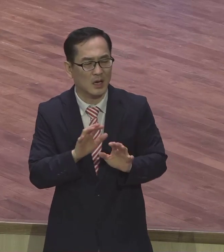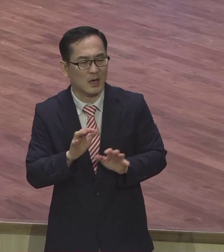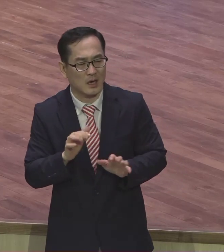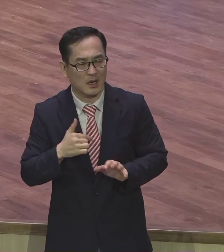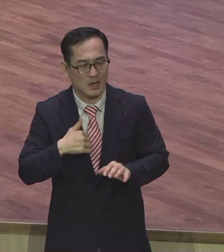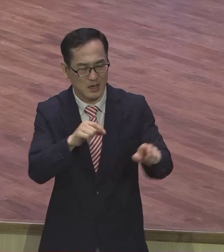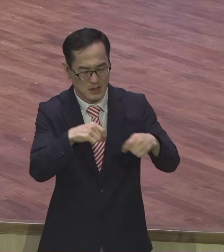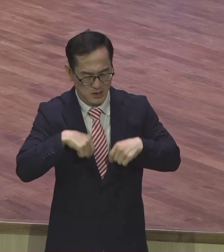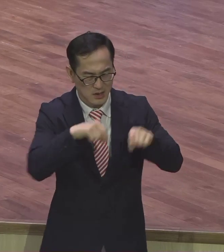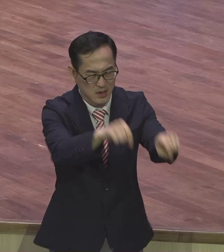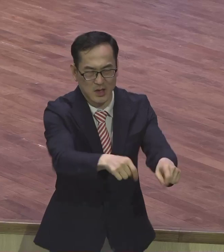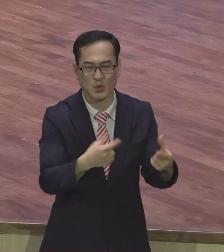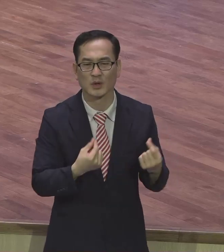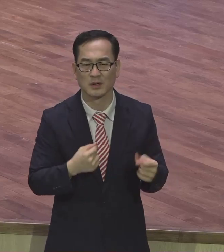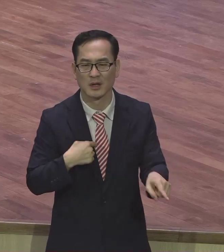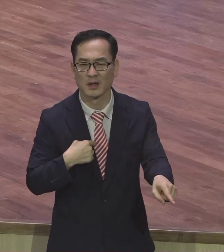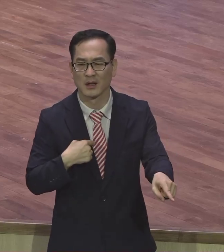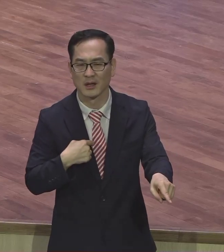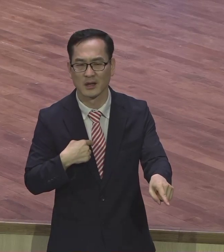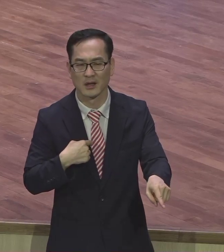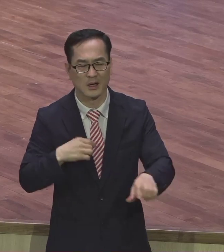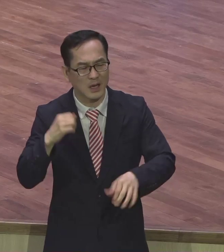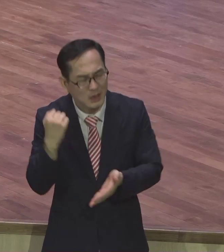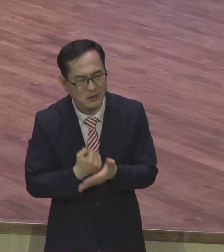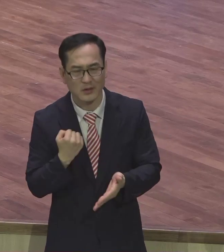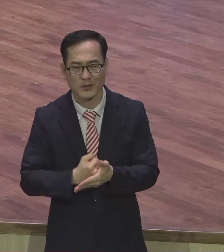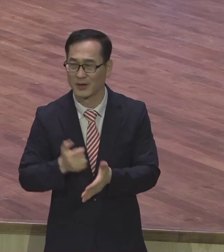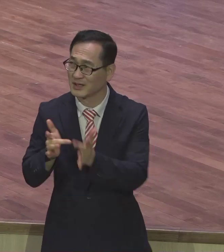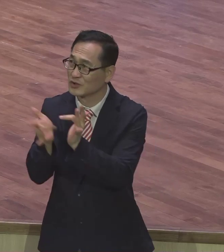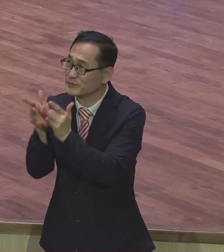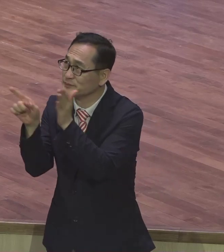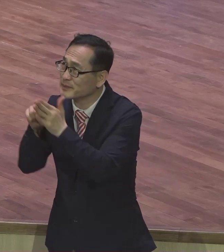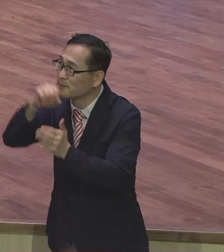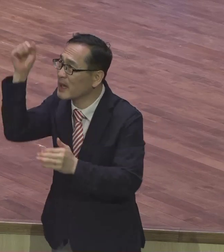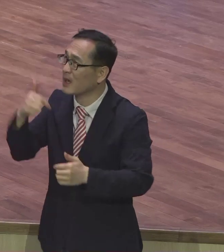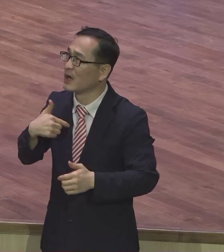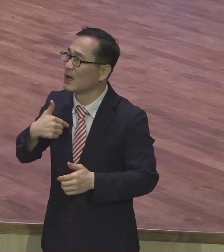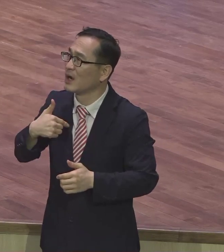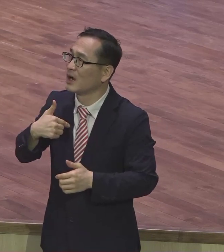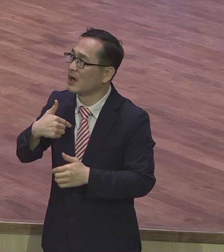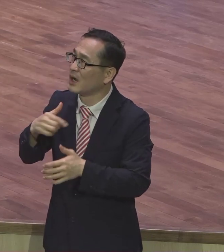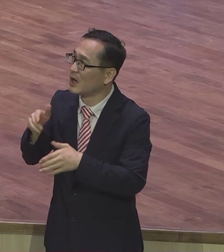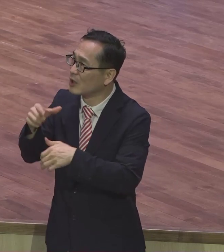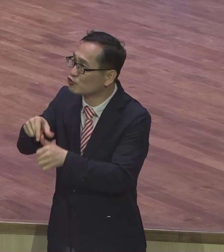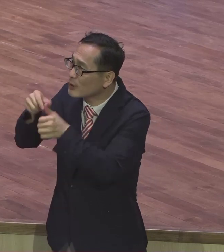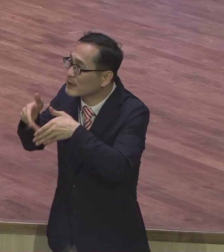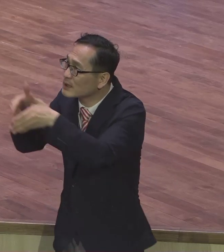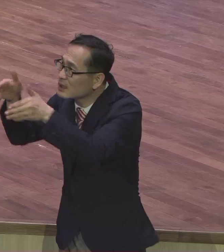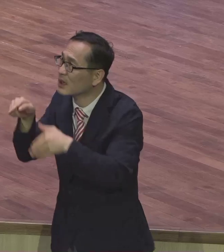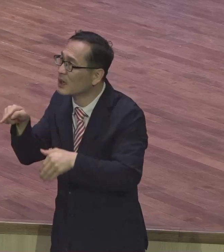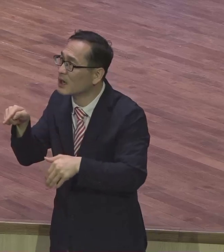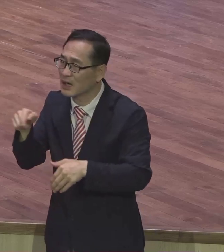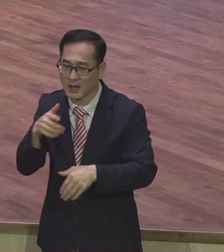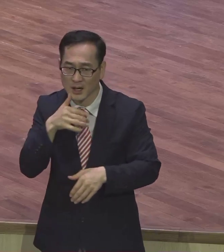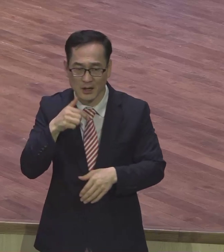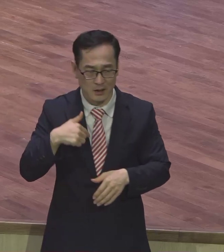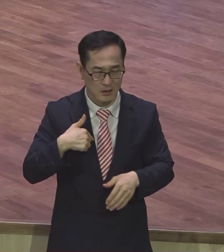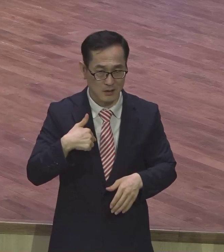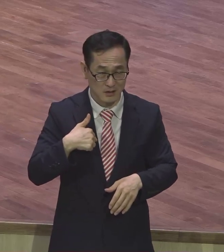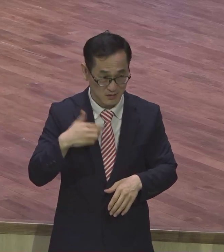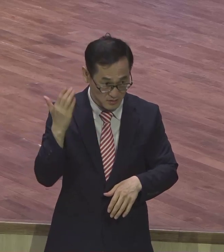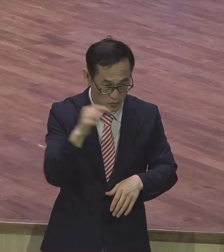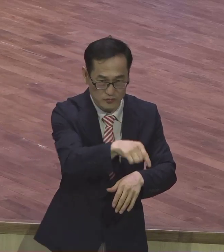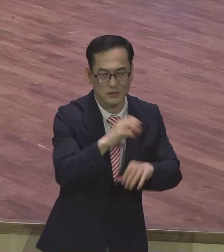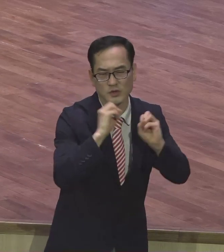구원의 길을 몰라가지고 그 안타까운 마음으로 그야말로 누구보다도 자기 동족 구원을 간절히 바랬던